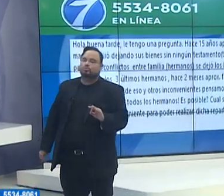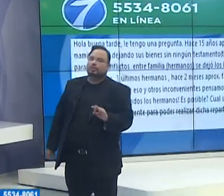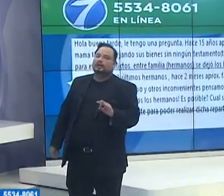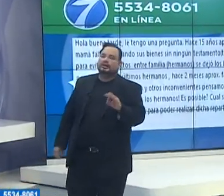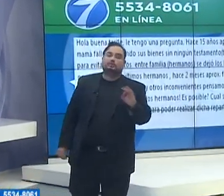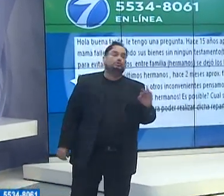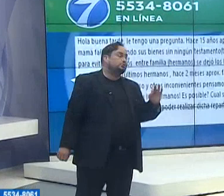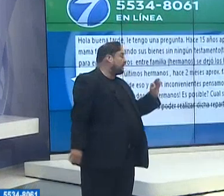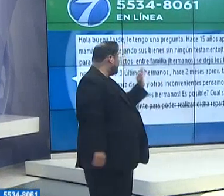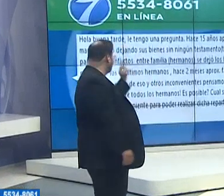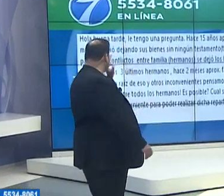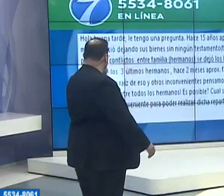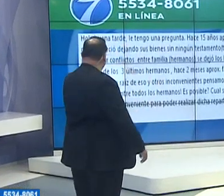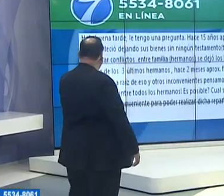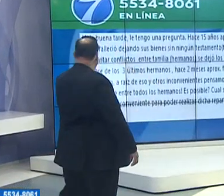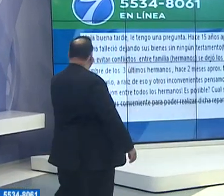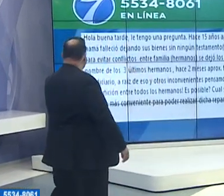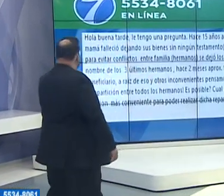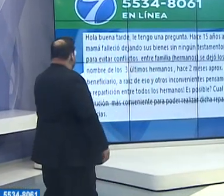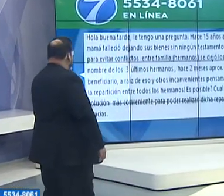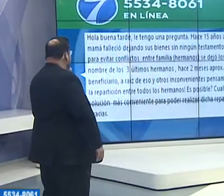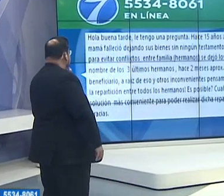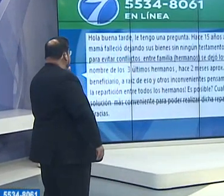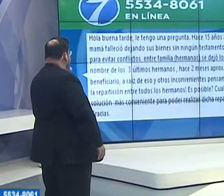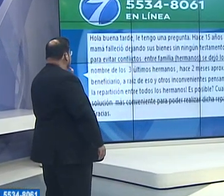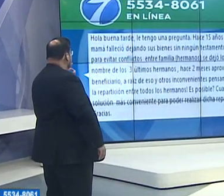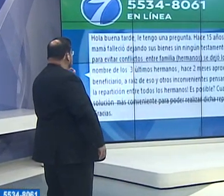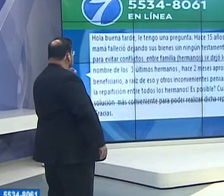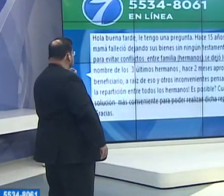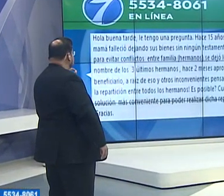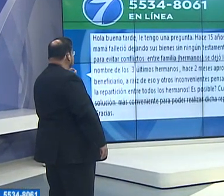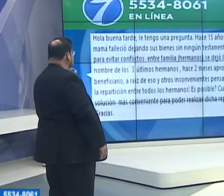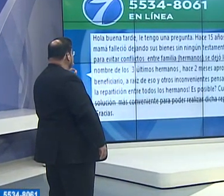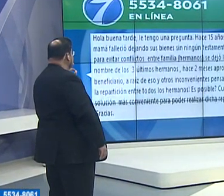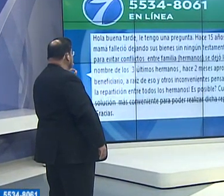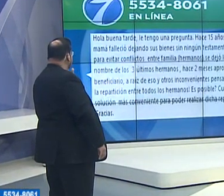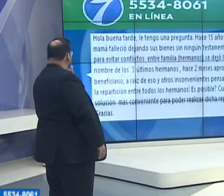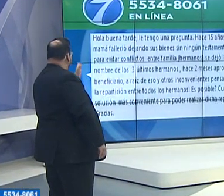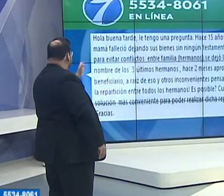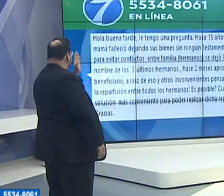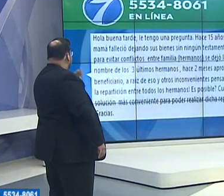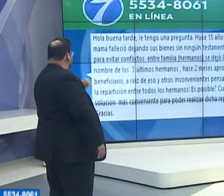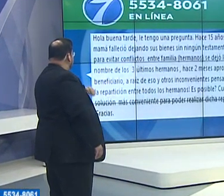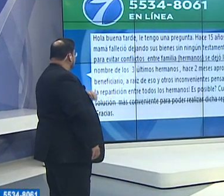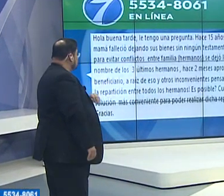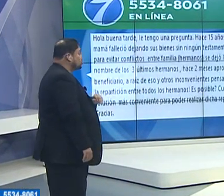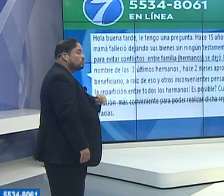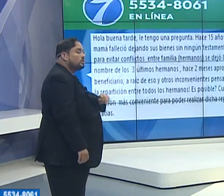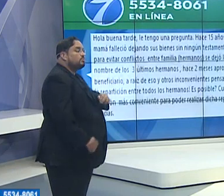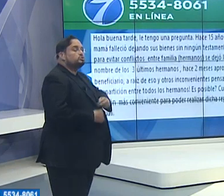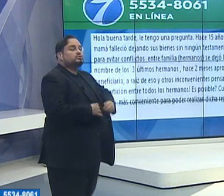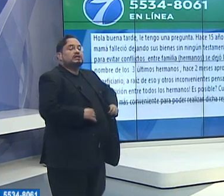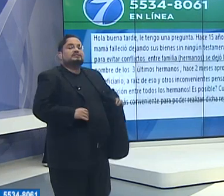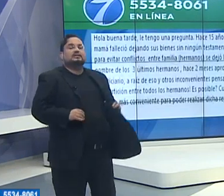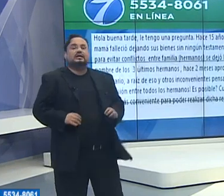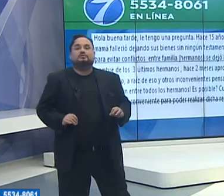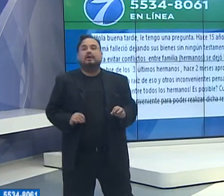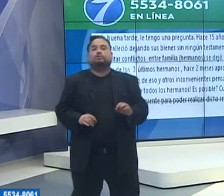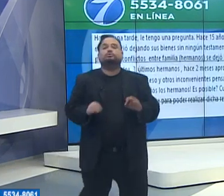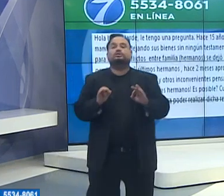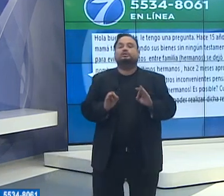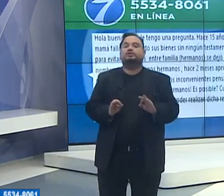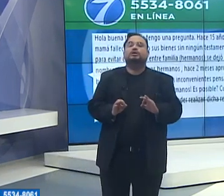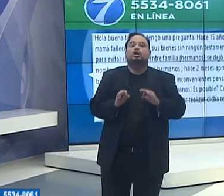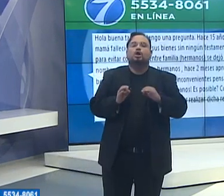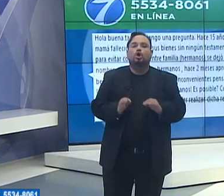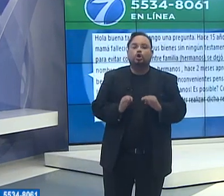esa voluntad esos terrenos, esos bienes, le quedaron precisamente a los últimos